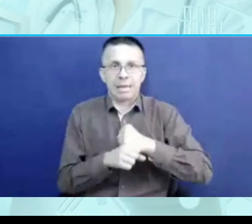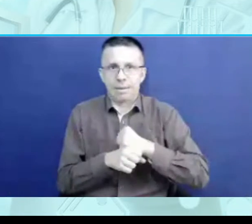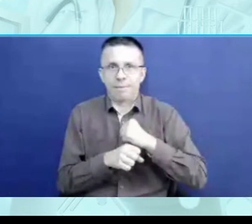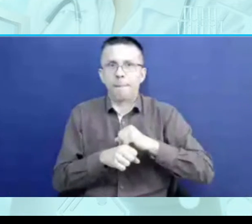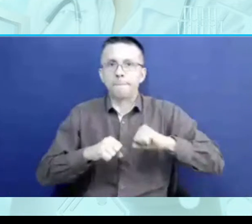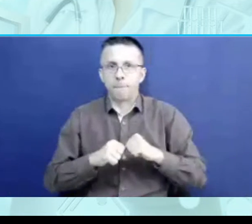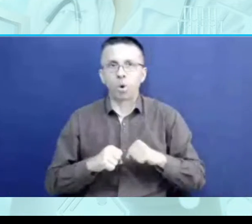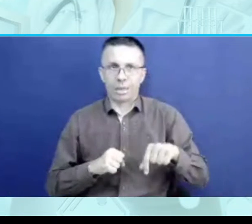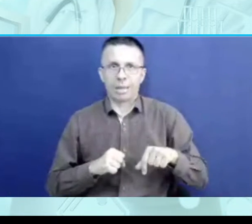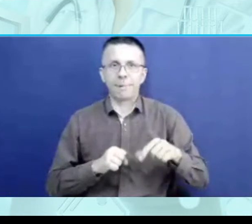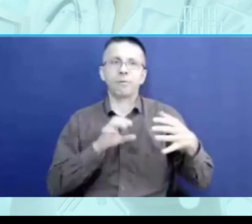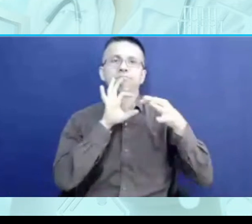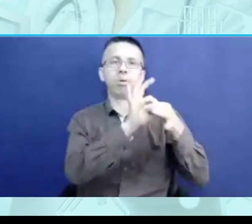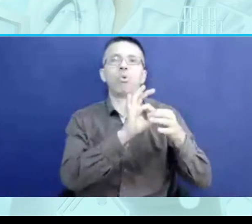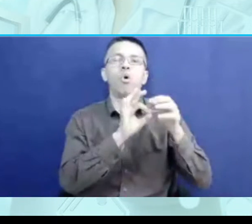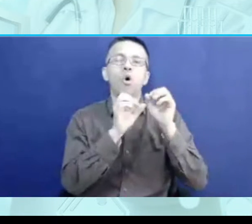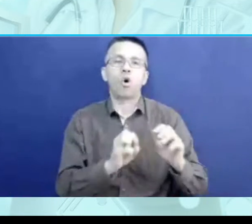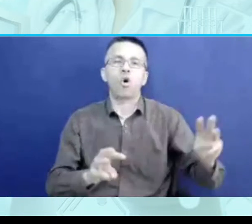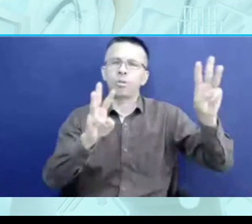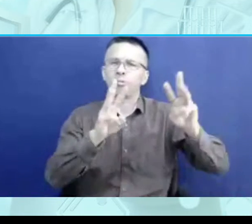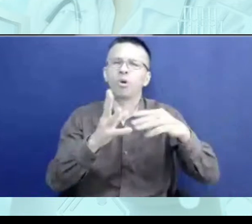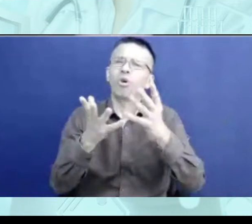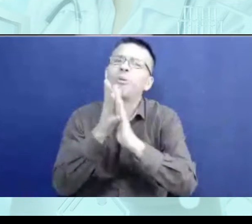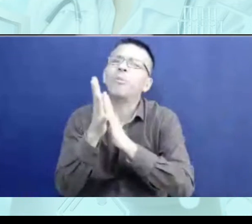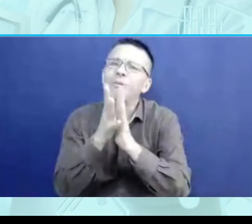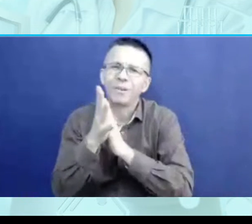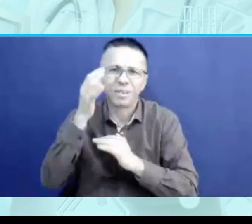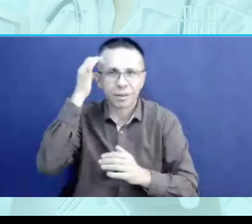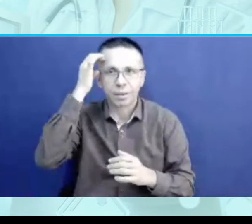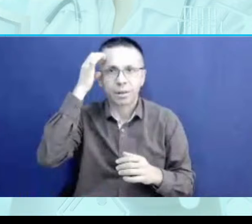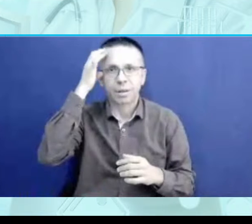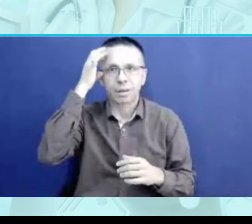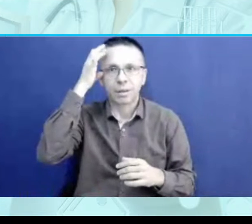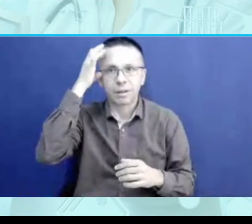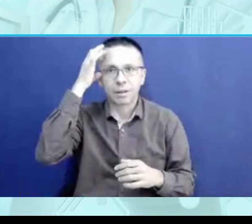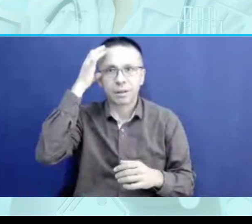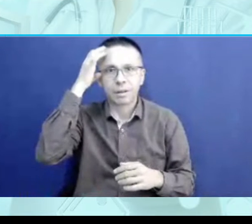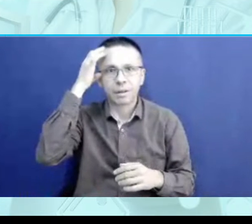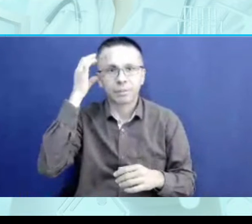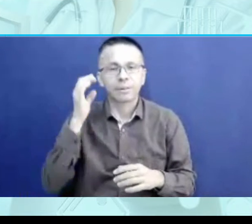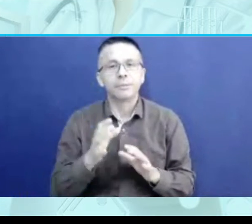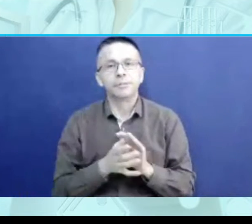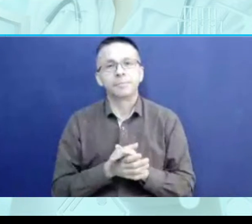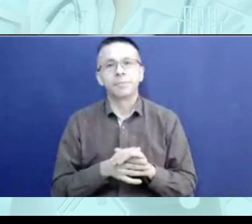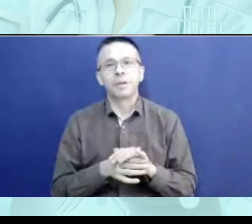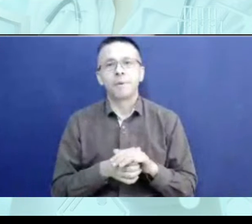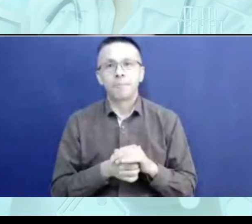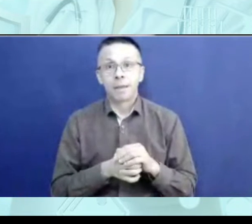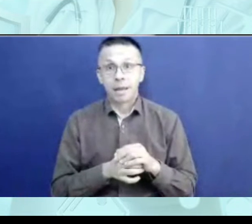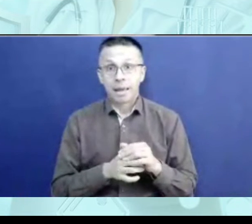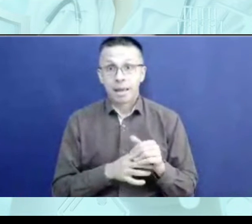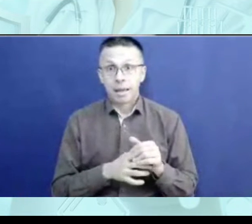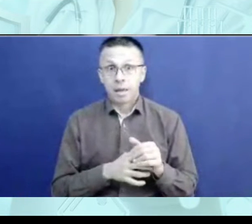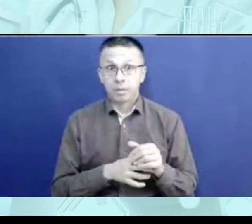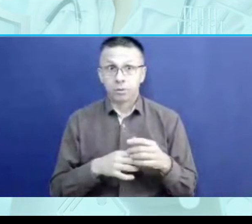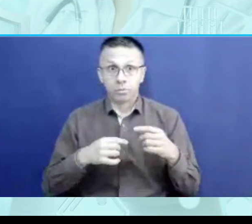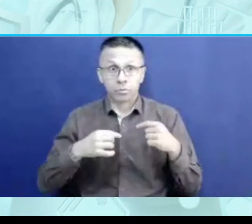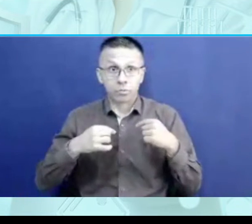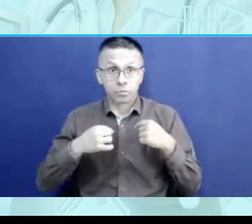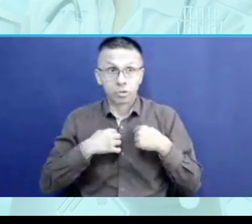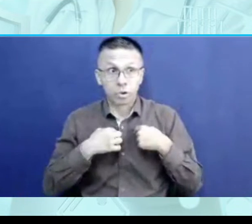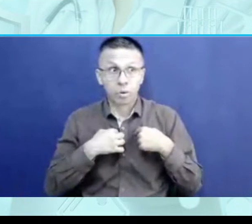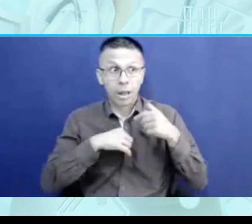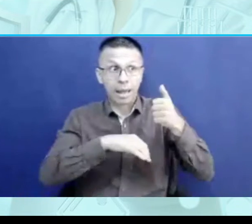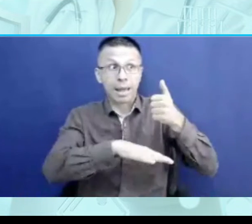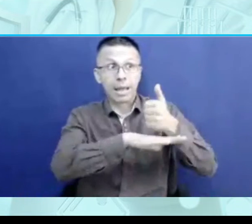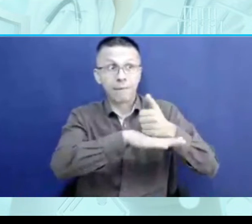Yasmín? ¿Cómo es eso con Oscar? Pues, bueno, en realidad no sabía para dónde... El jefe